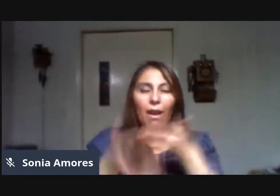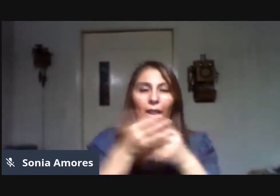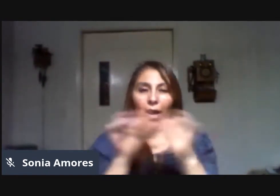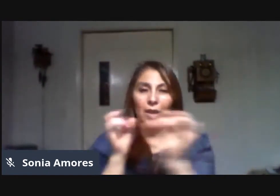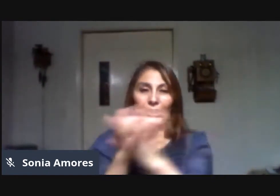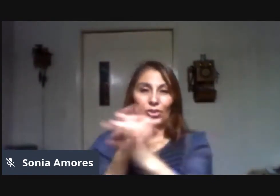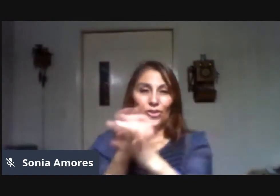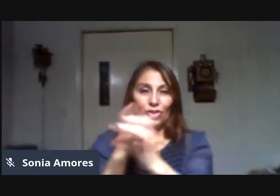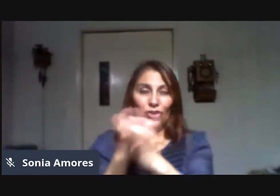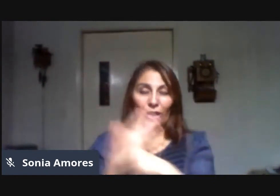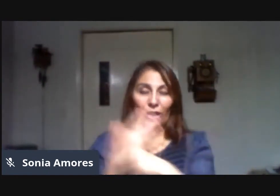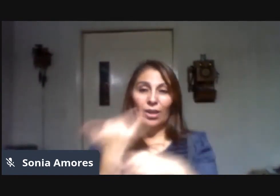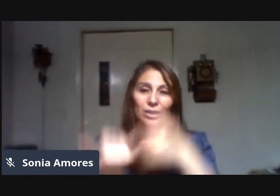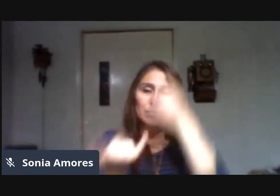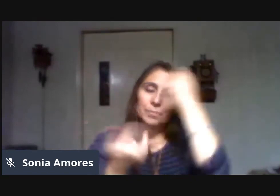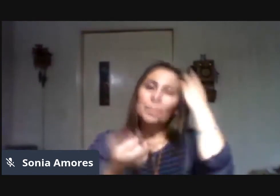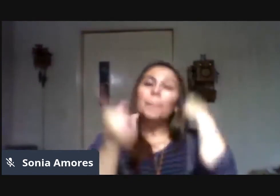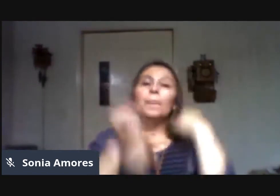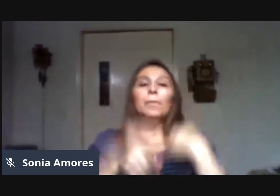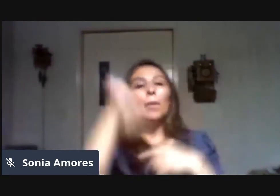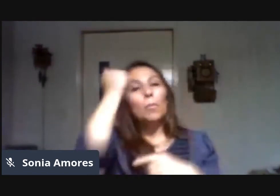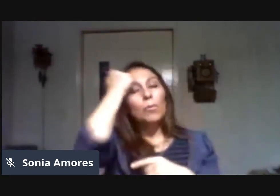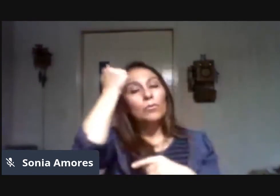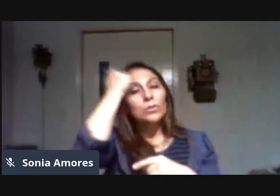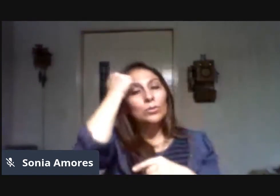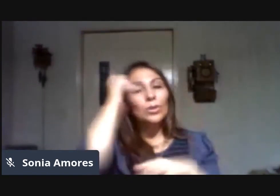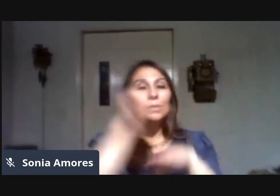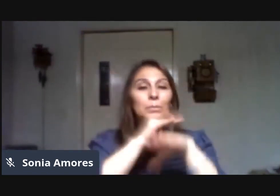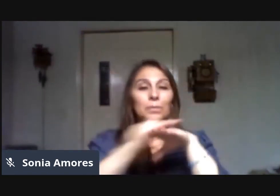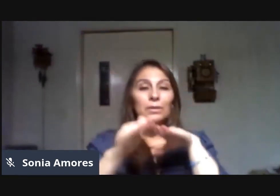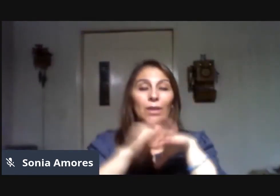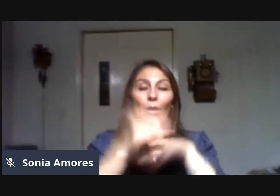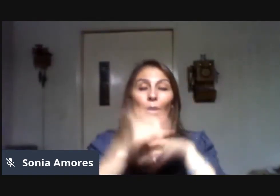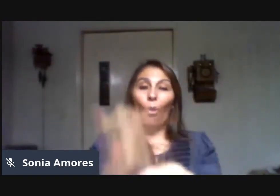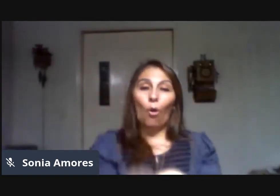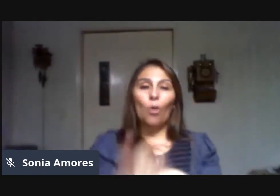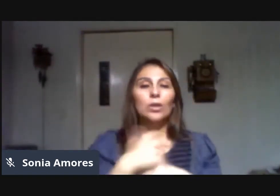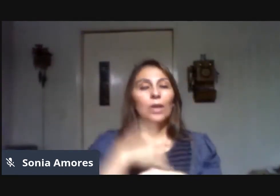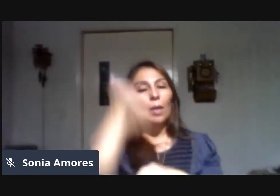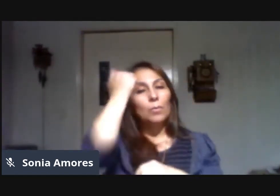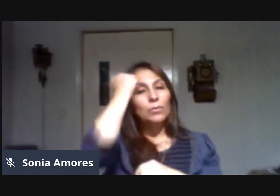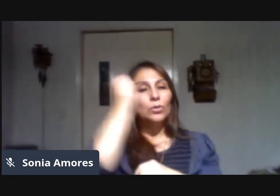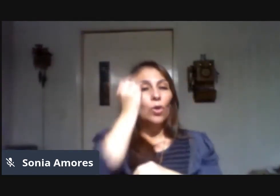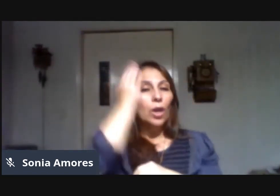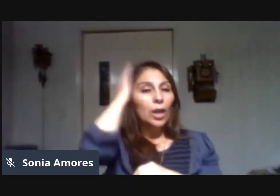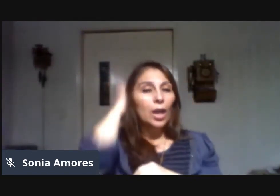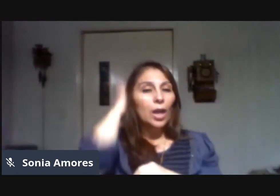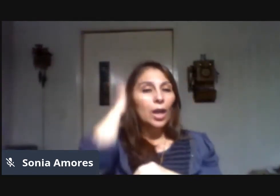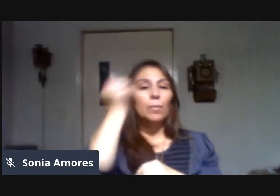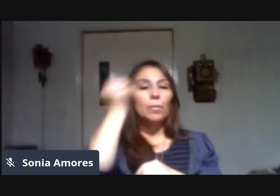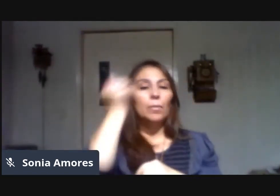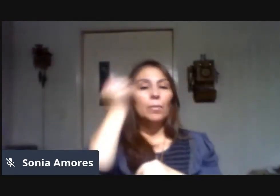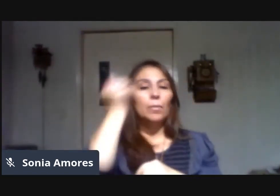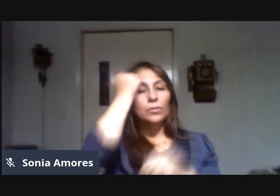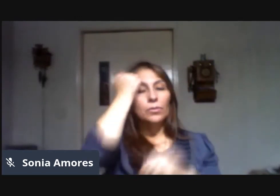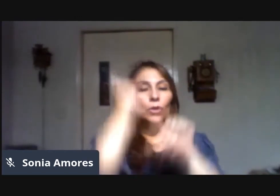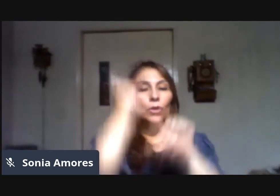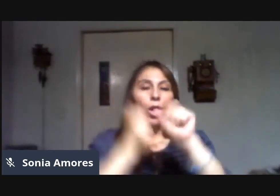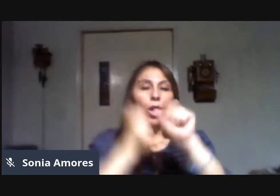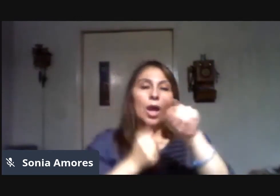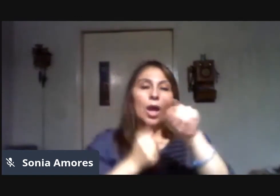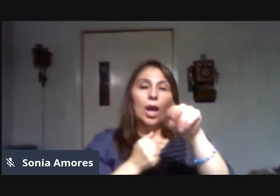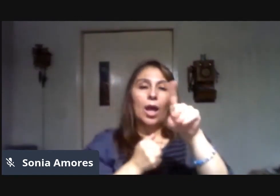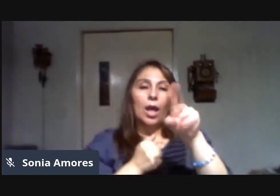chat, también a los profesores que hicieron parte de esta plenaria, al profesor Helber, al profesor Andrés, al profesor Germán, a los profesores